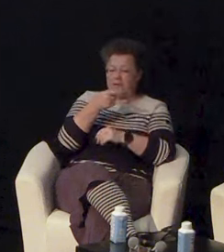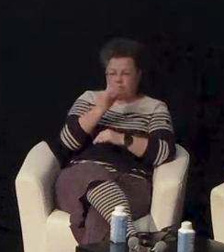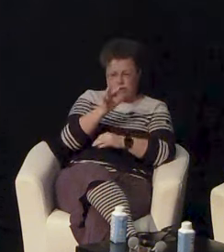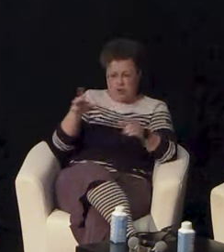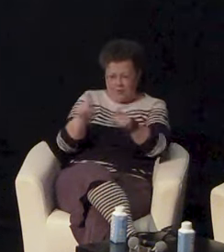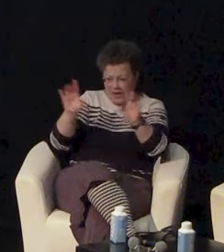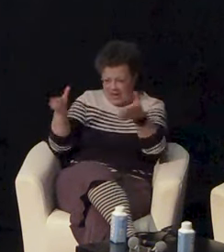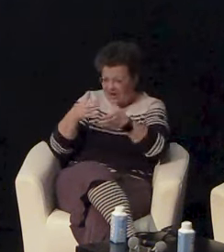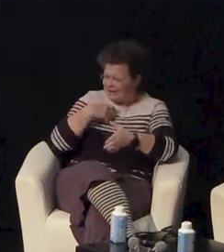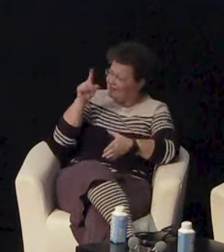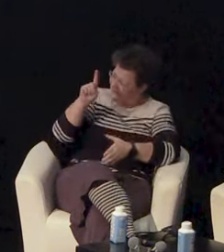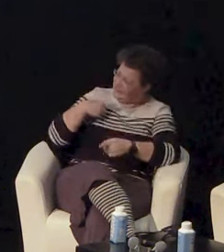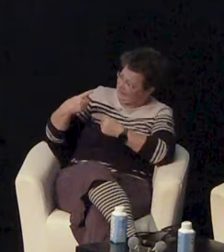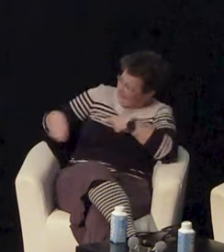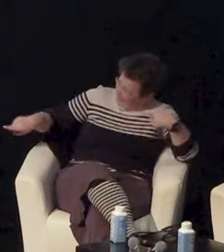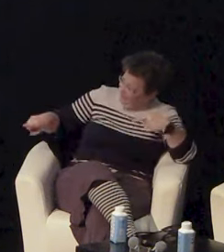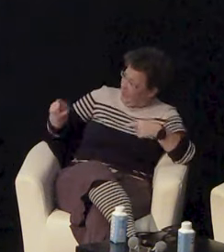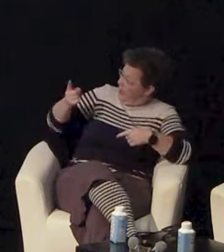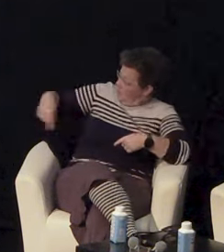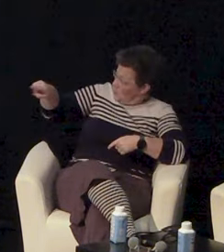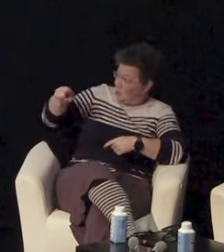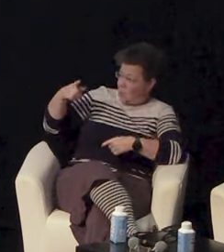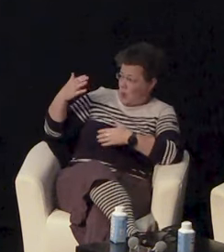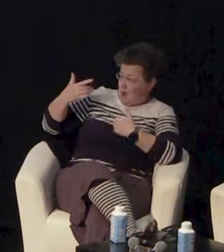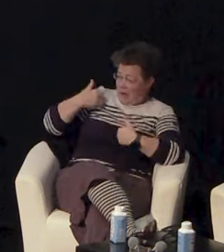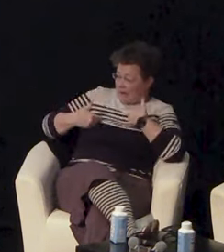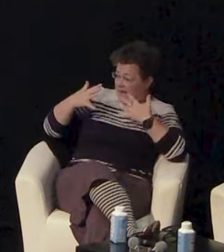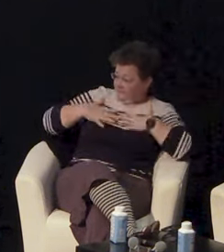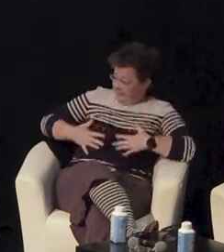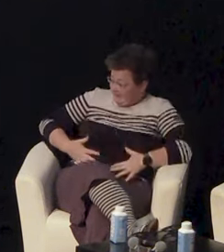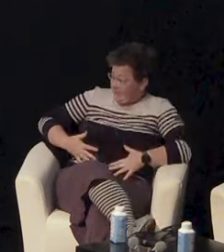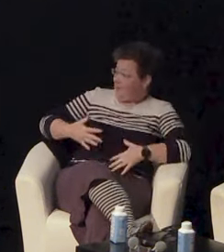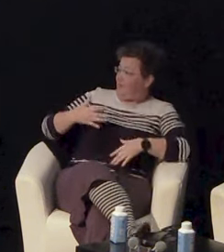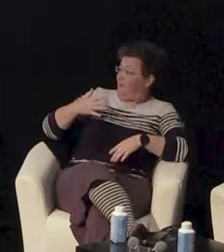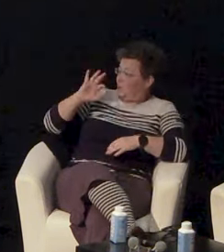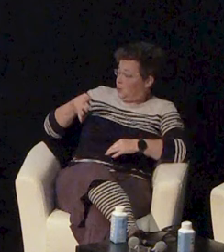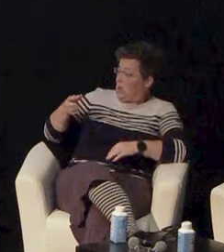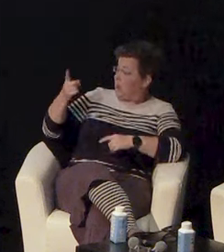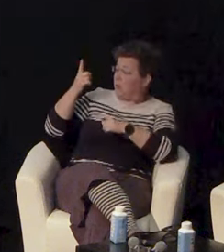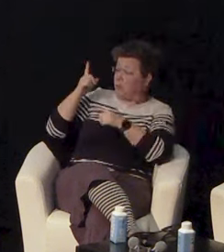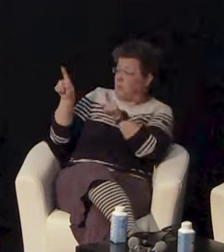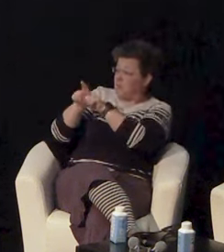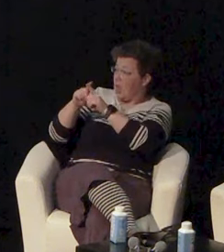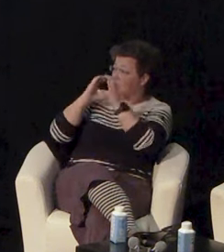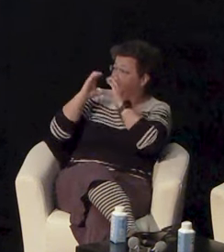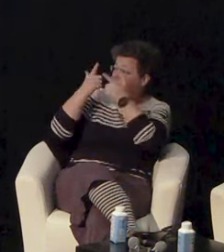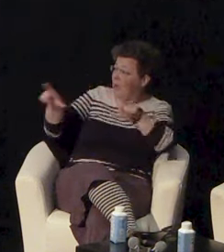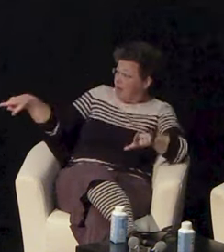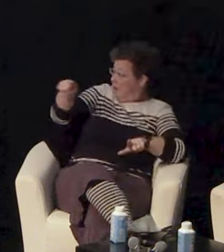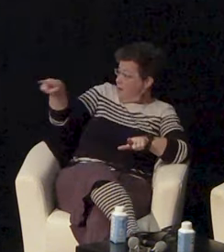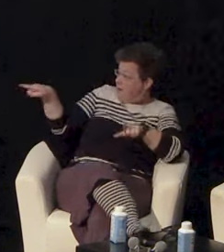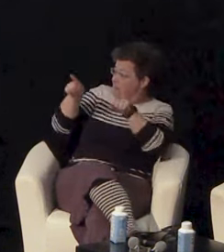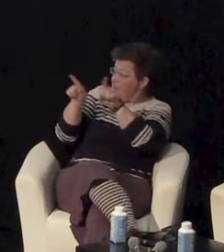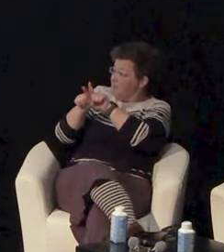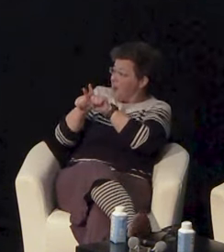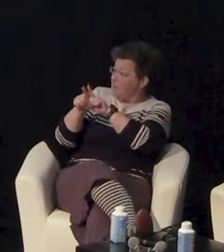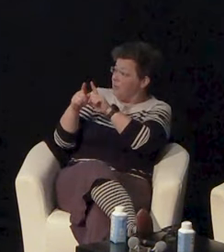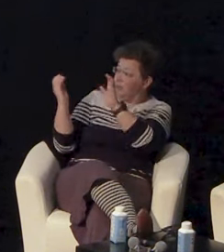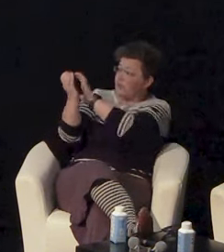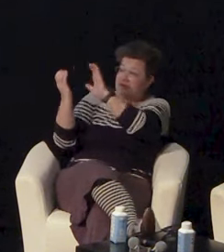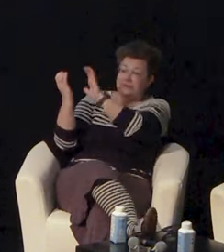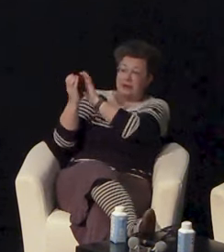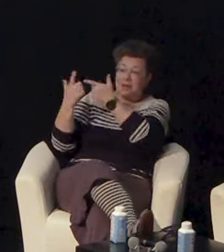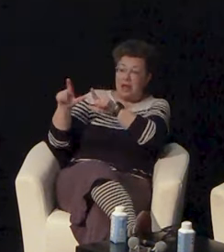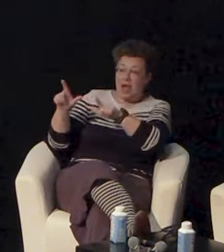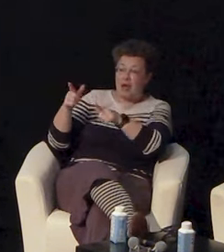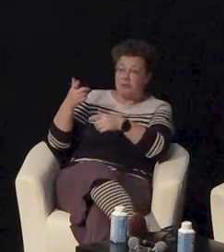que... oui, nous, on n'a pas de handicap physique. Si